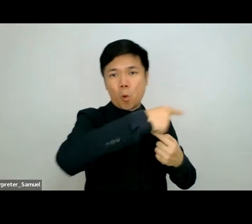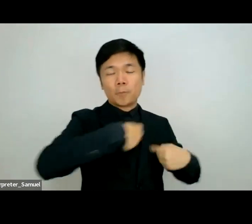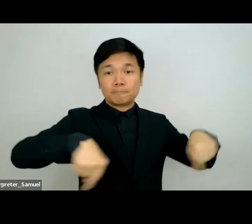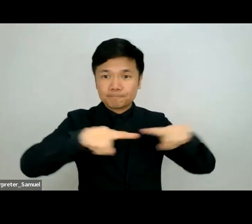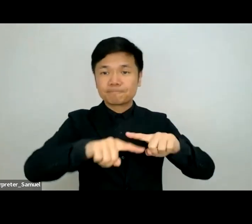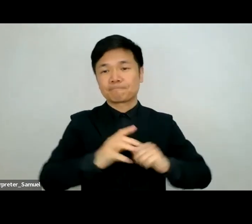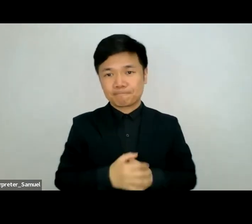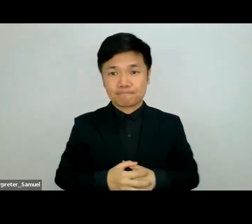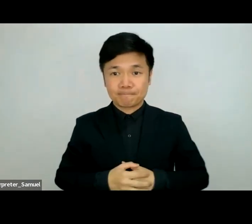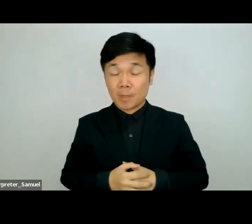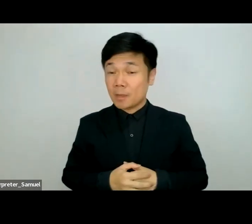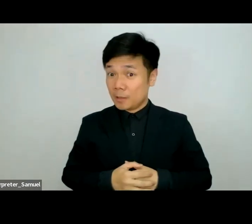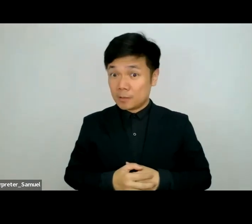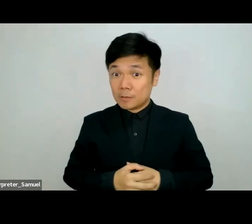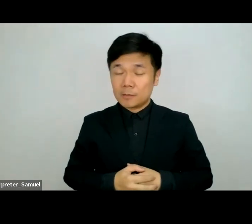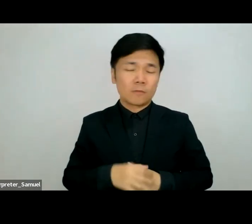handicapées,